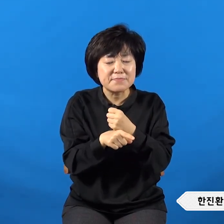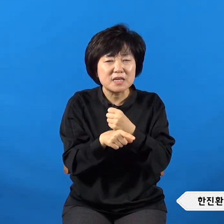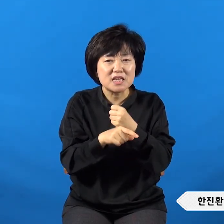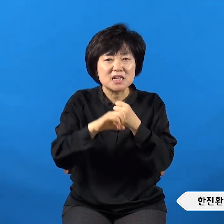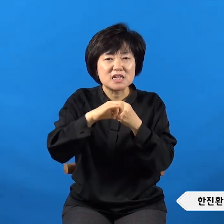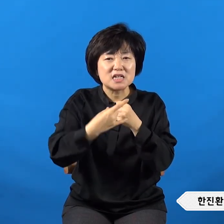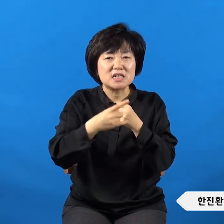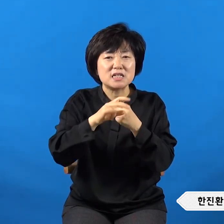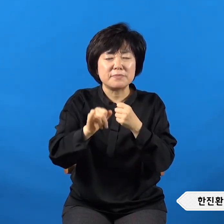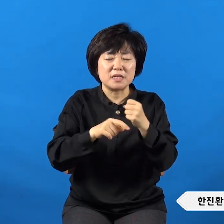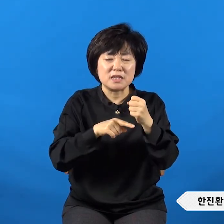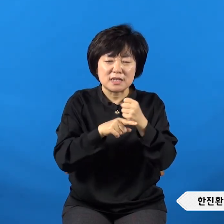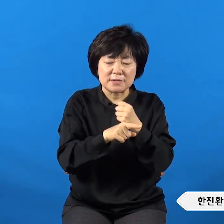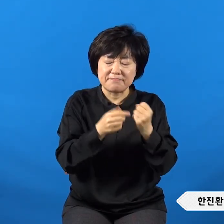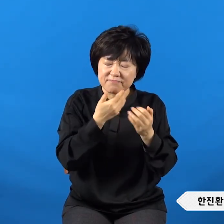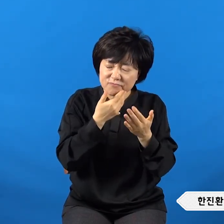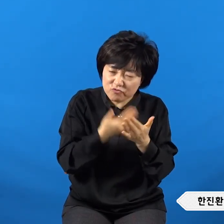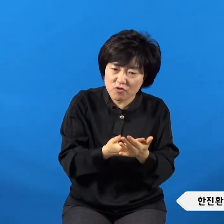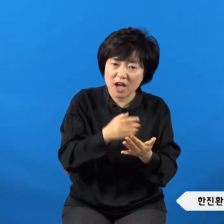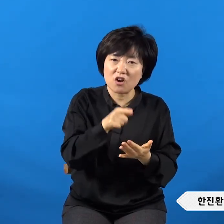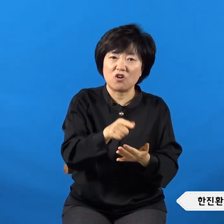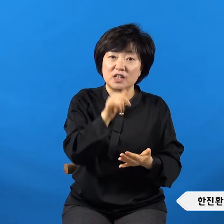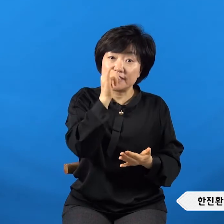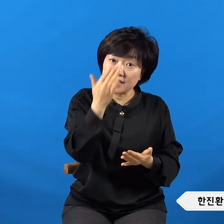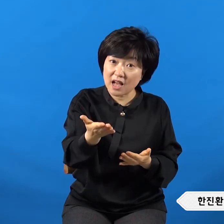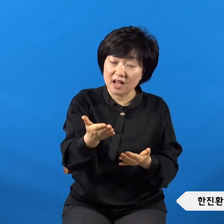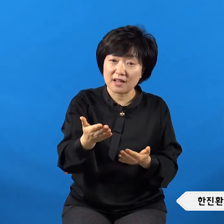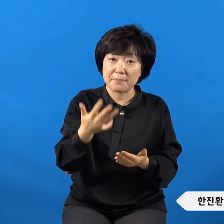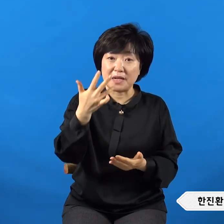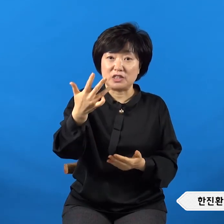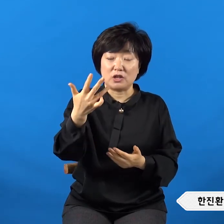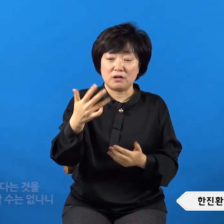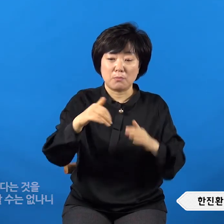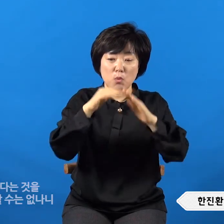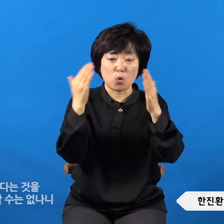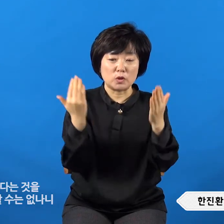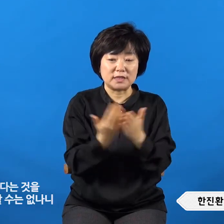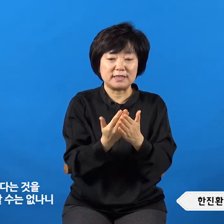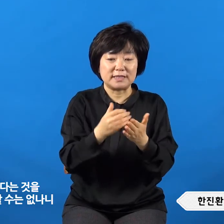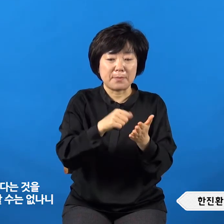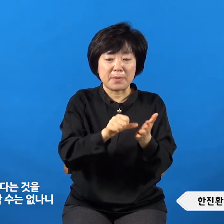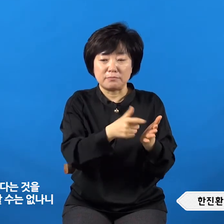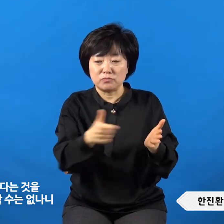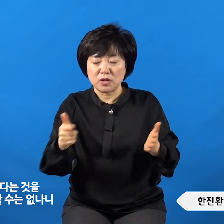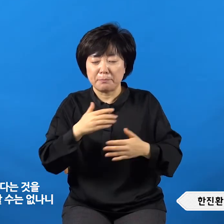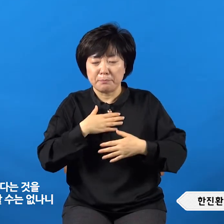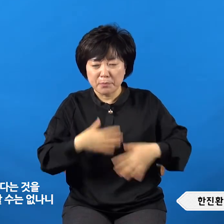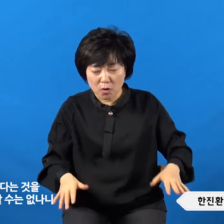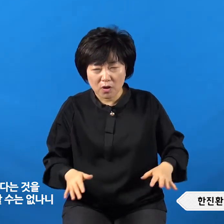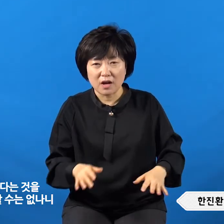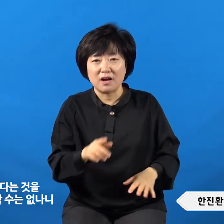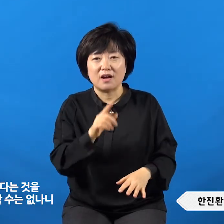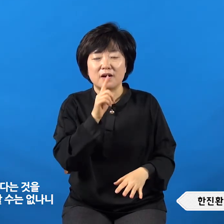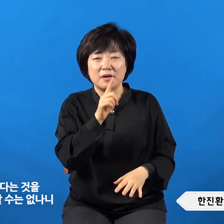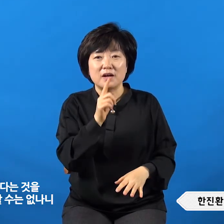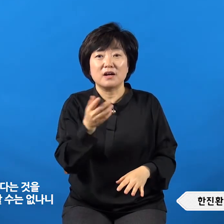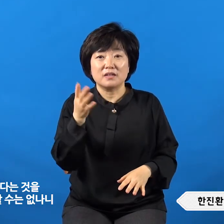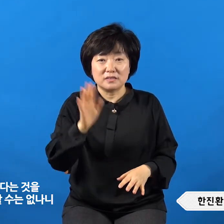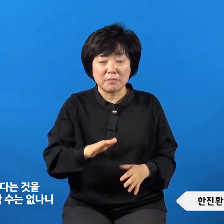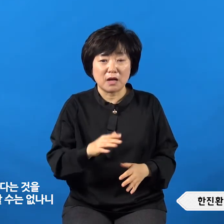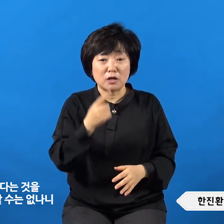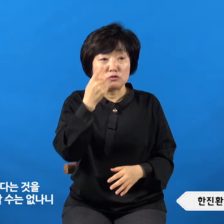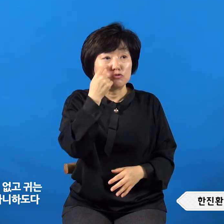하는 것입니다. 8절에 모든 만물이 피곤하다는 것을 사람들이 말로 다 말할 수는